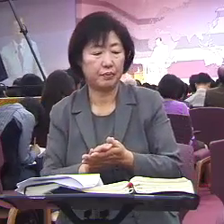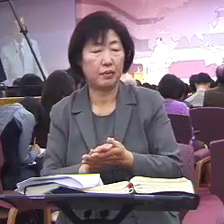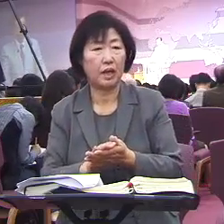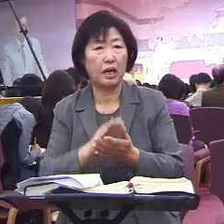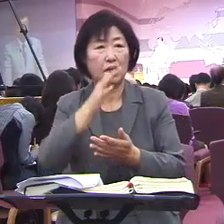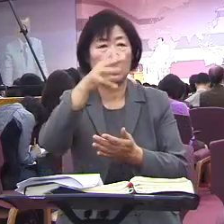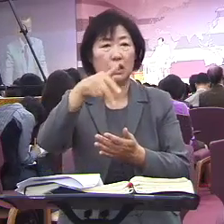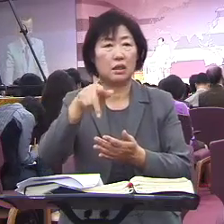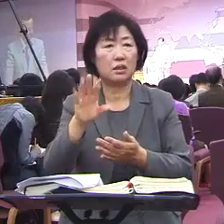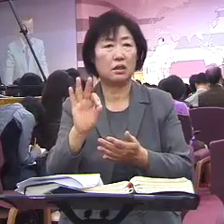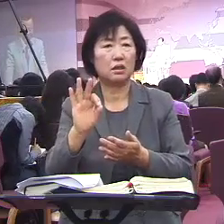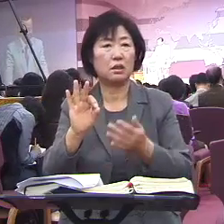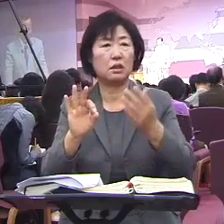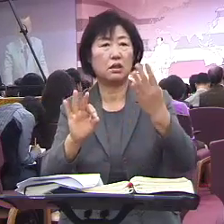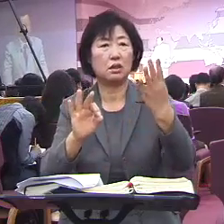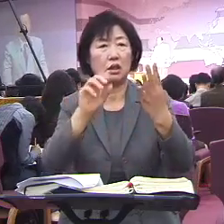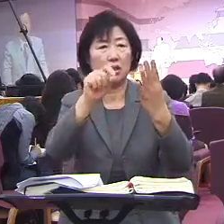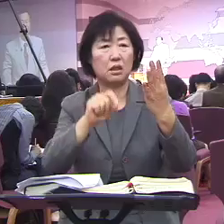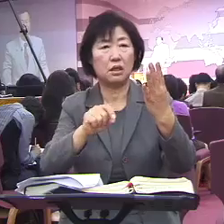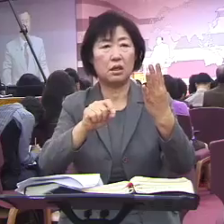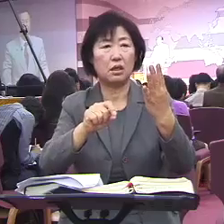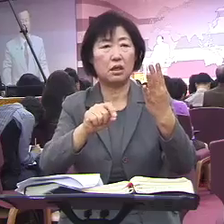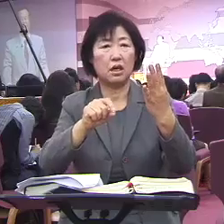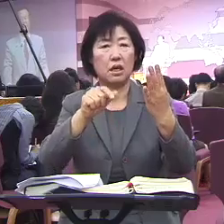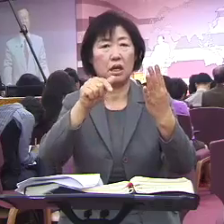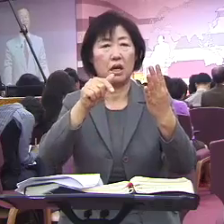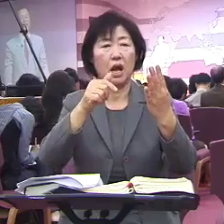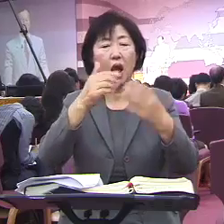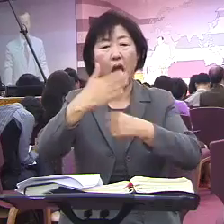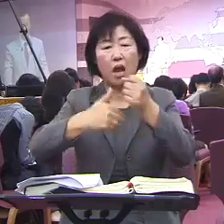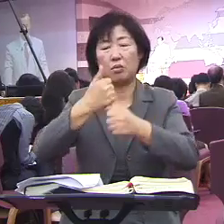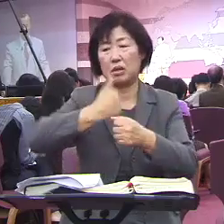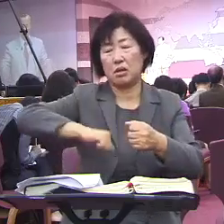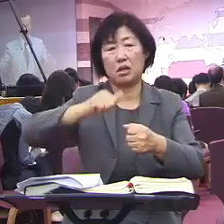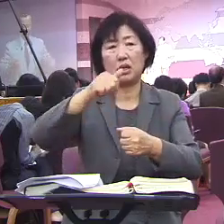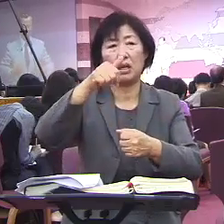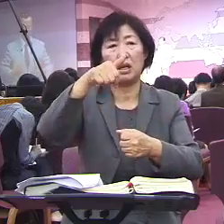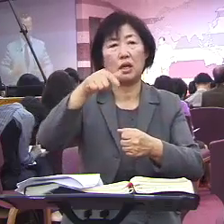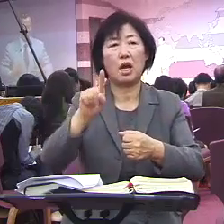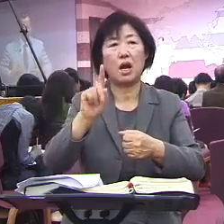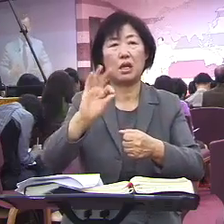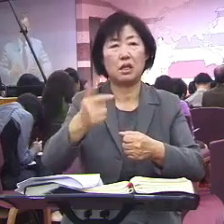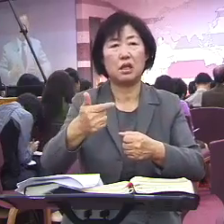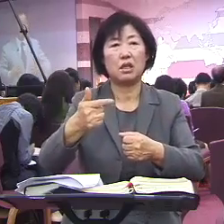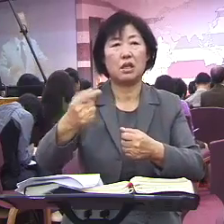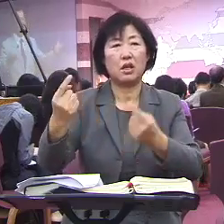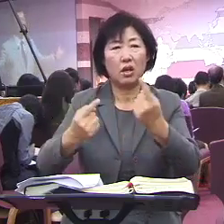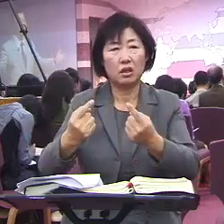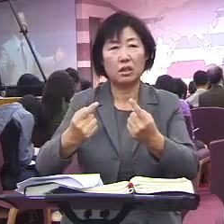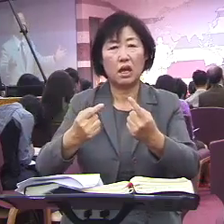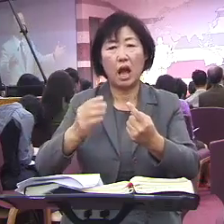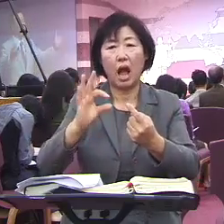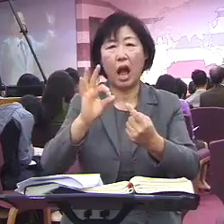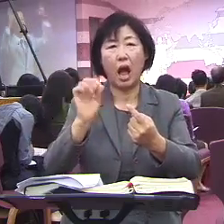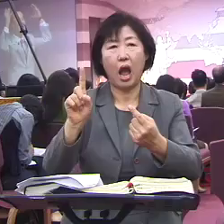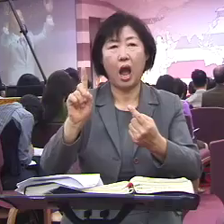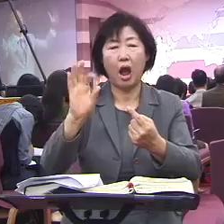창세기 4장에 하나님을 향해 반항하는 가인은 내가 내 형제를, 내가 내 아우를 지키는